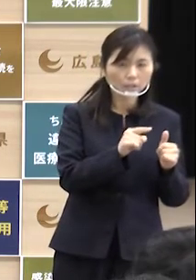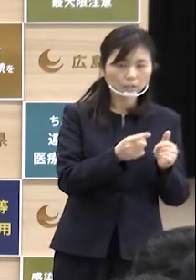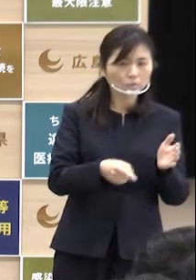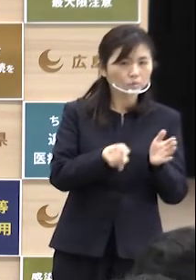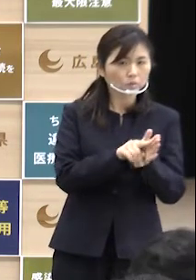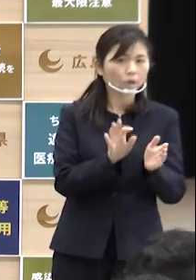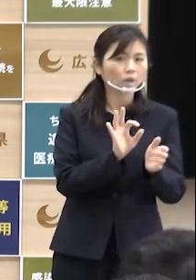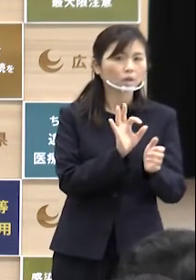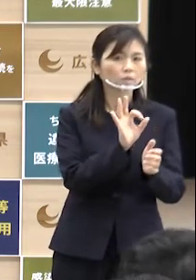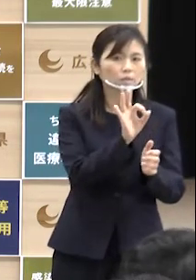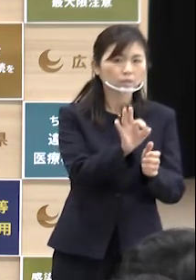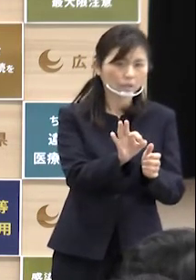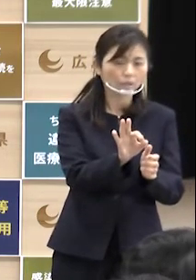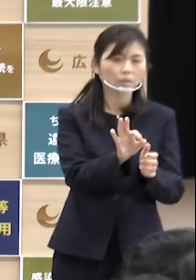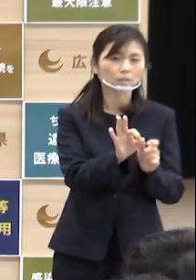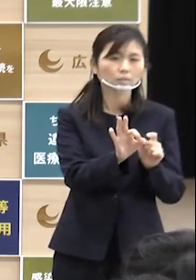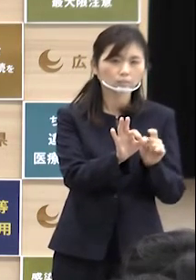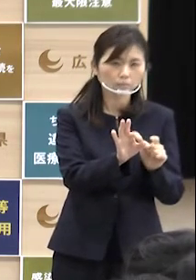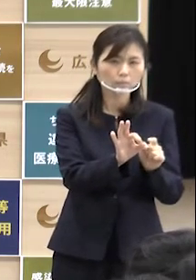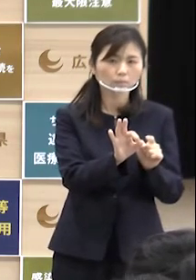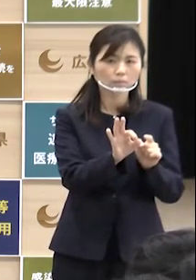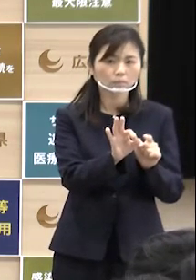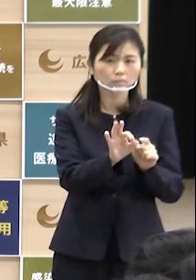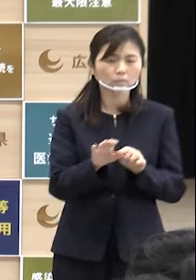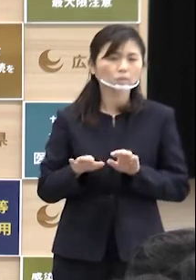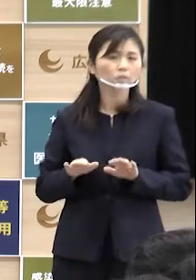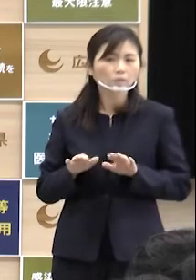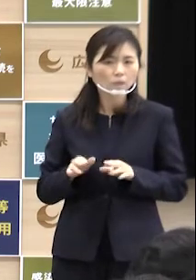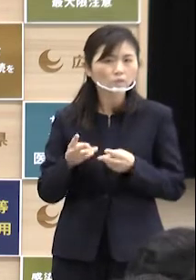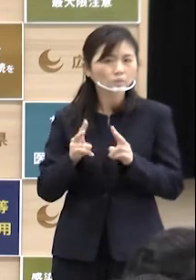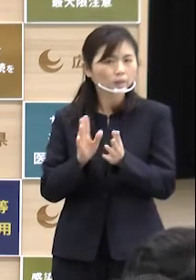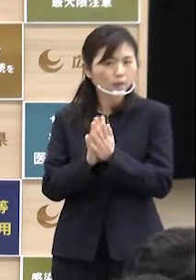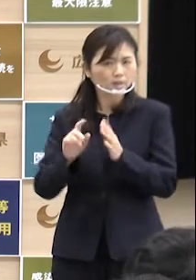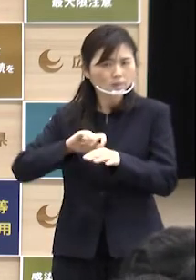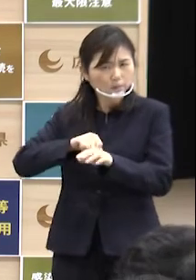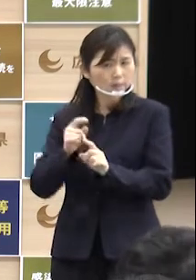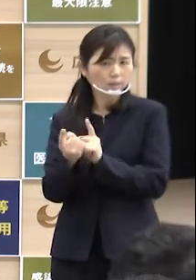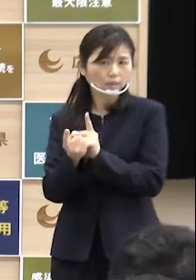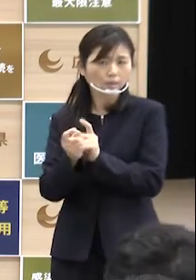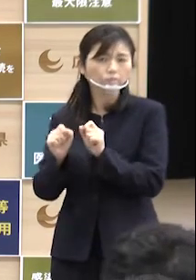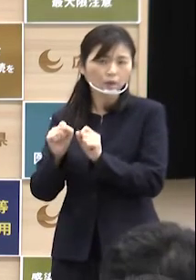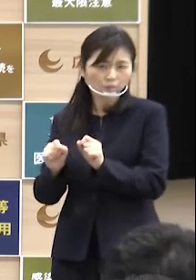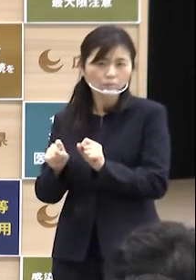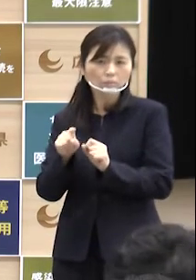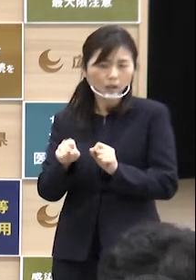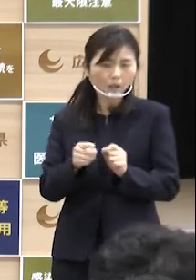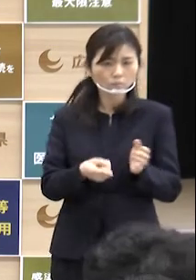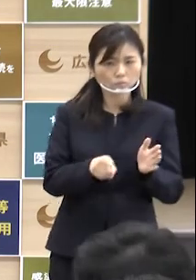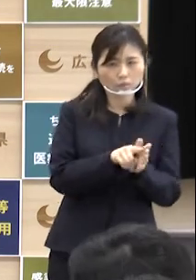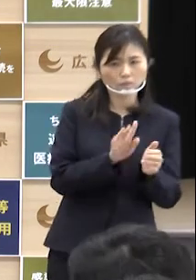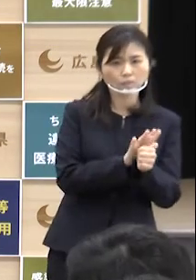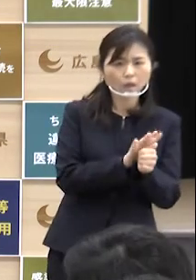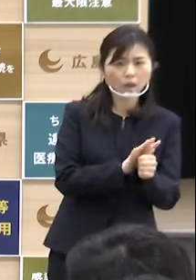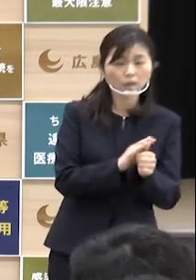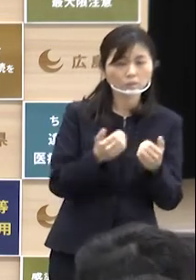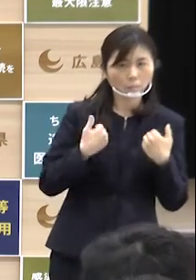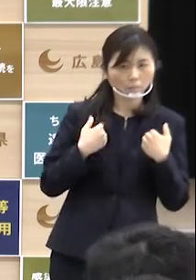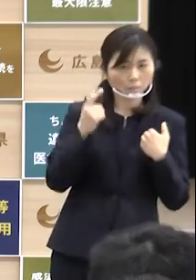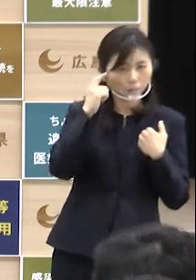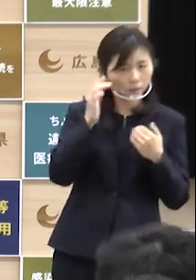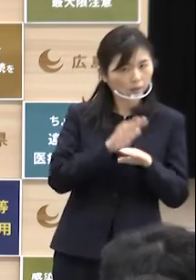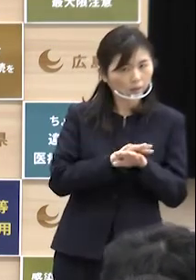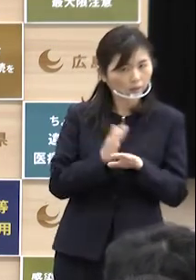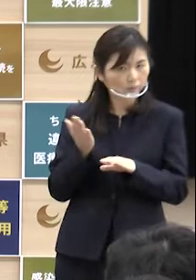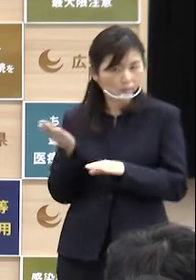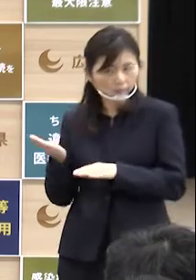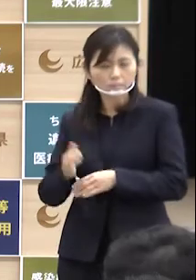はりその厳しい対策をしているだけにこうした支援策が必要だという考え そうですね、